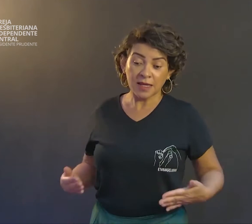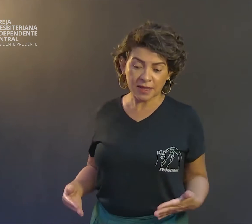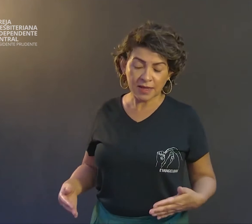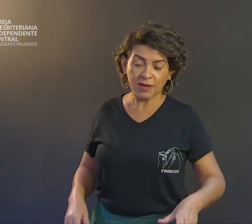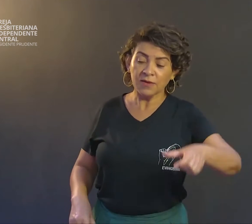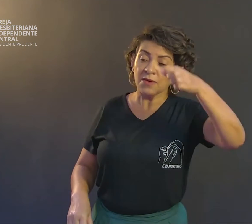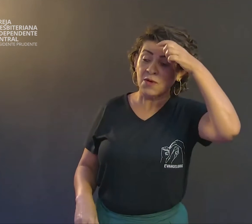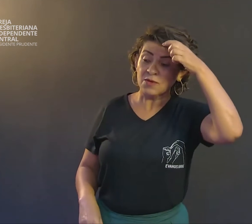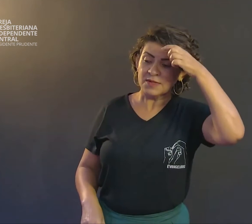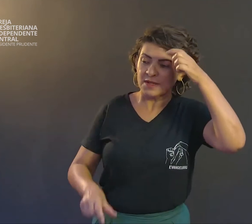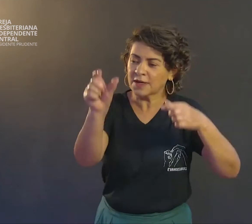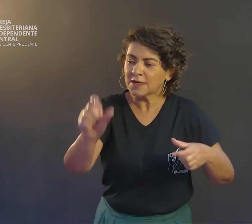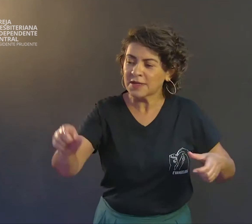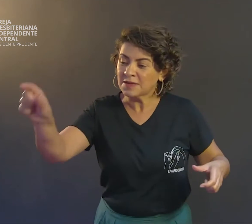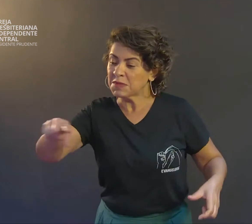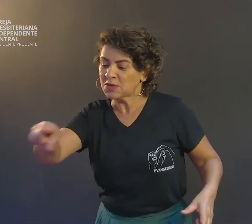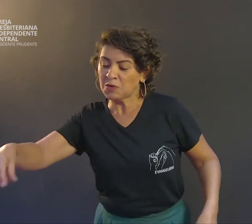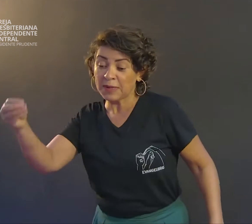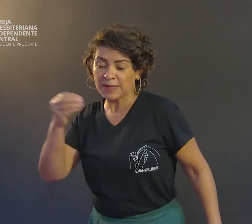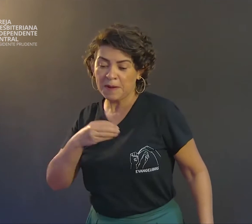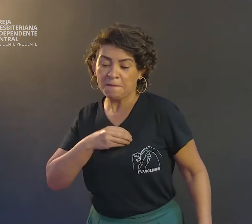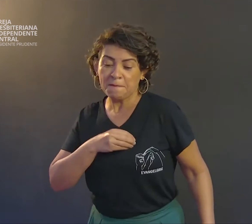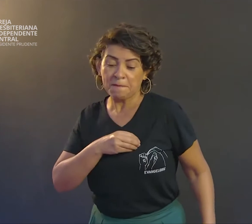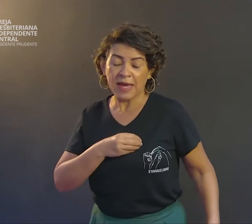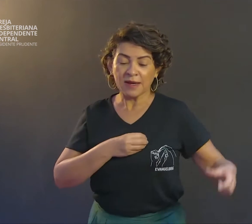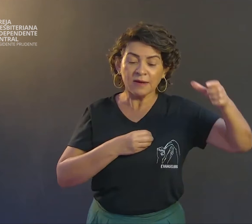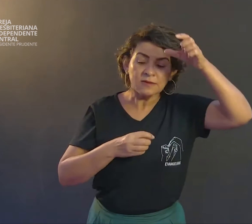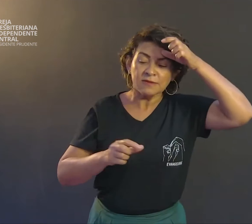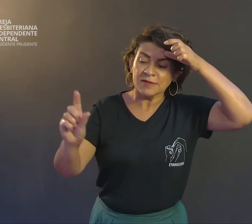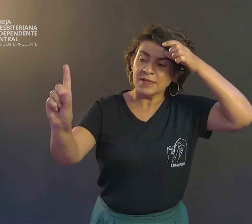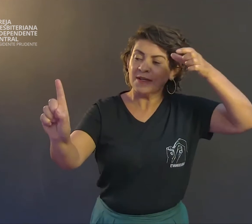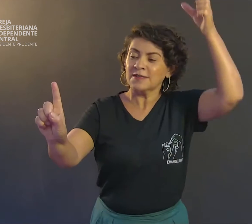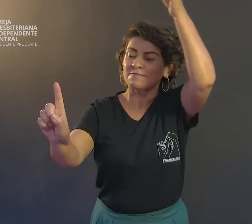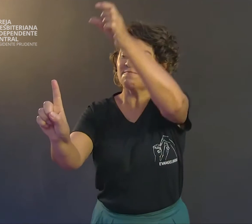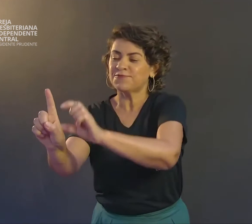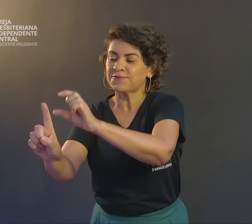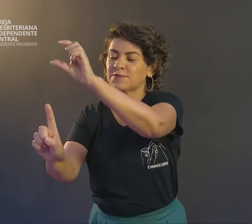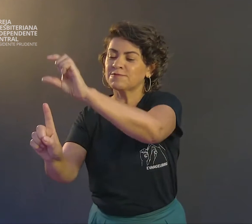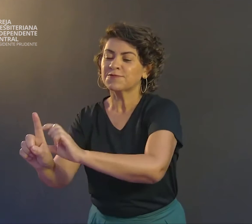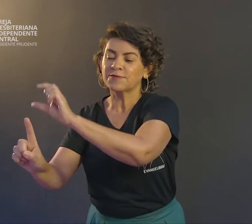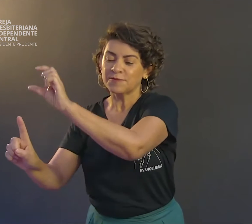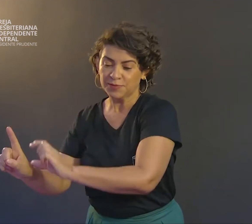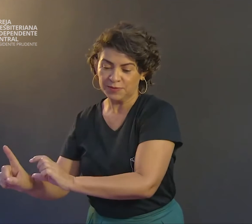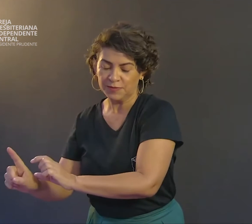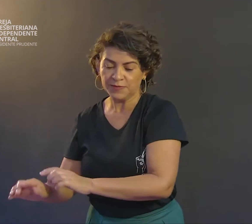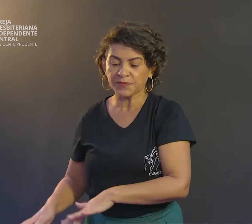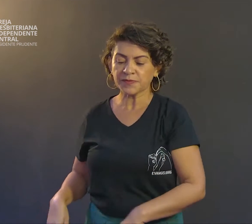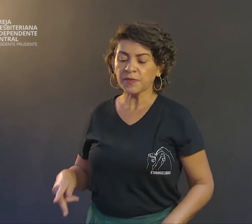pecado. O apóstolo João também fala sobre isso quando escreveu o